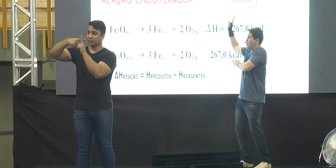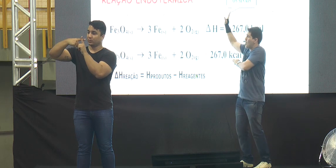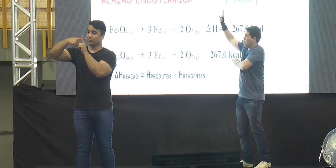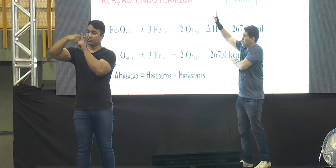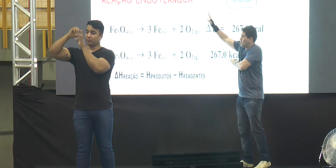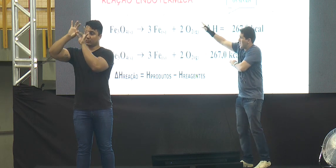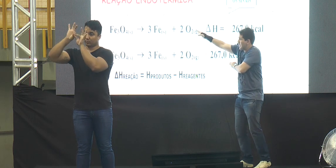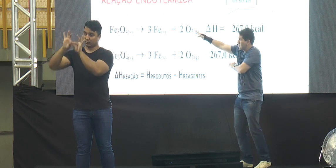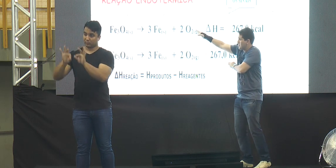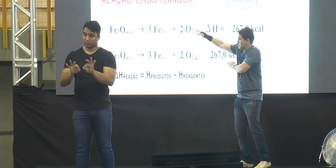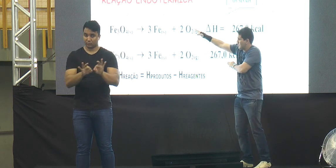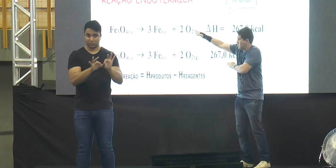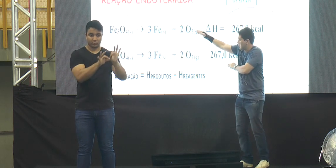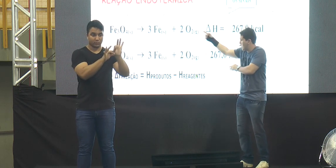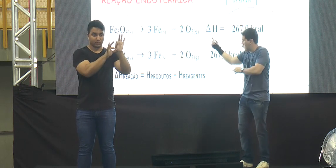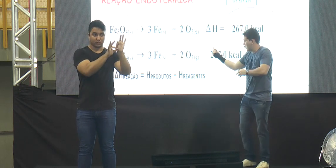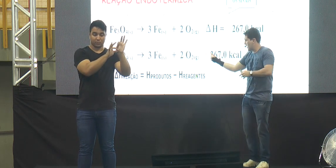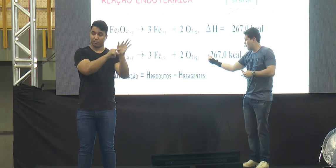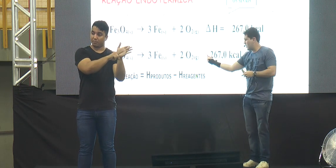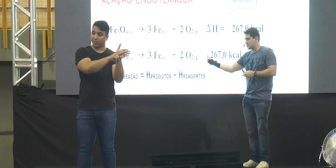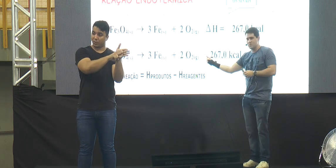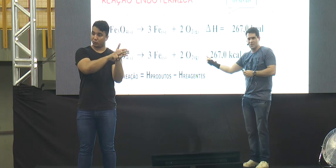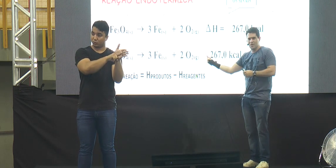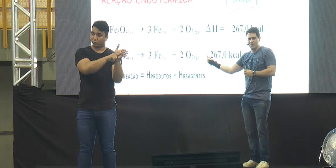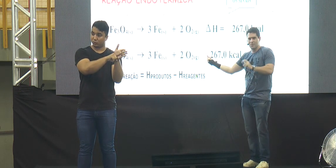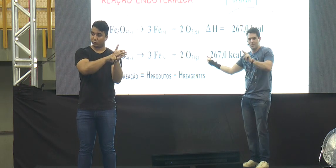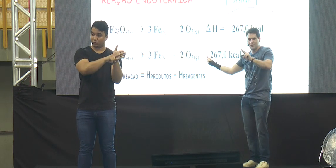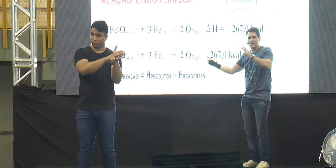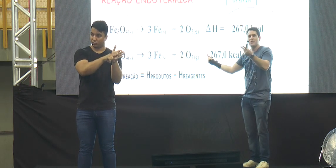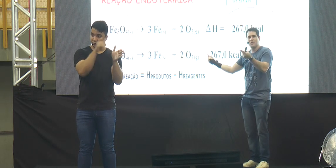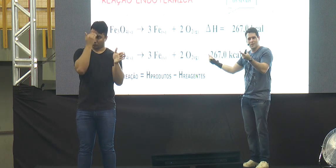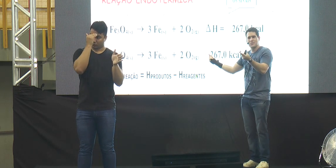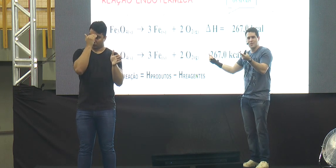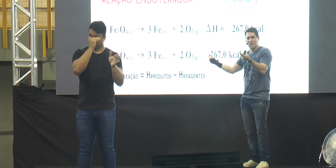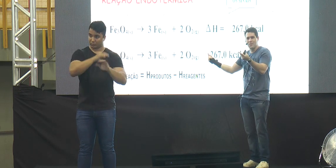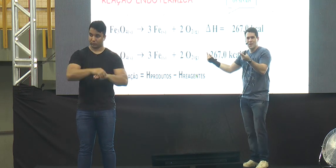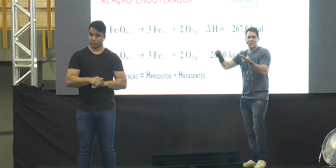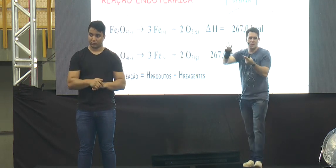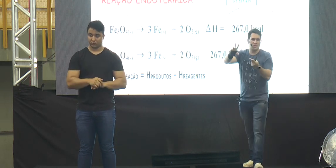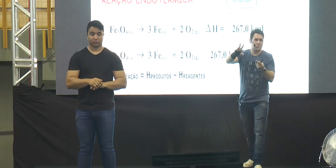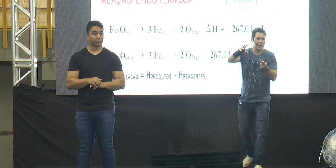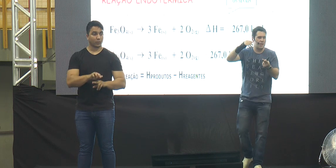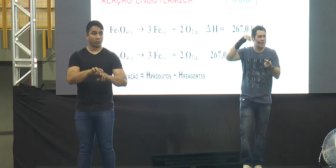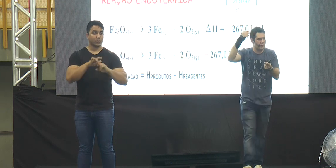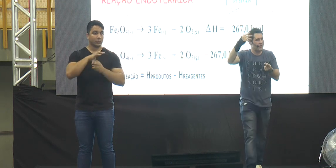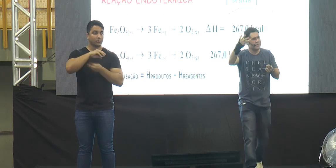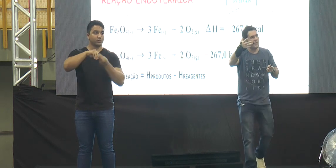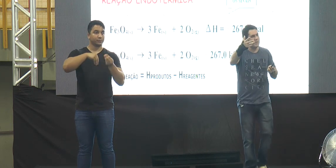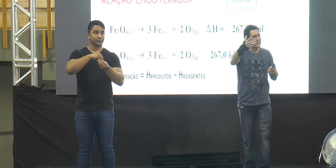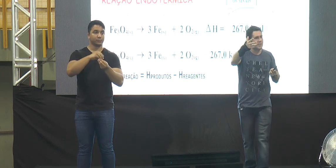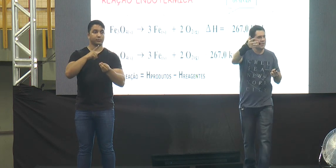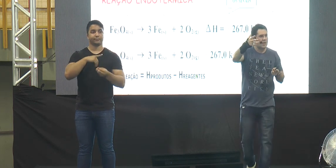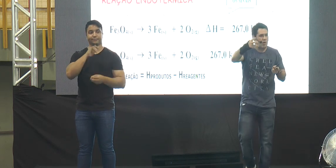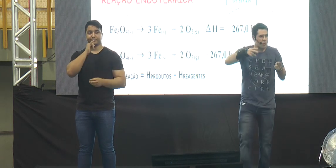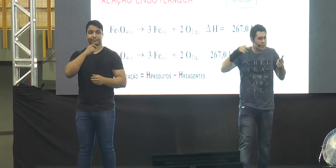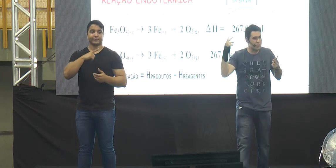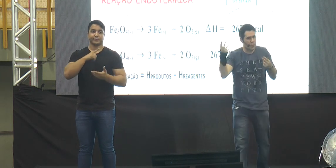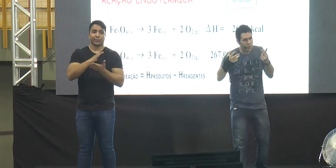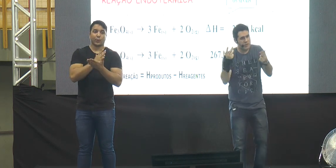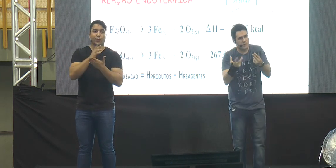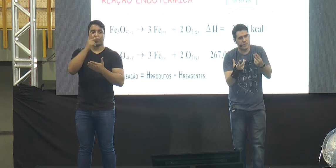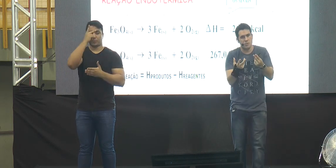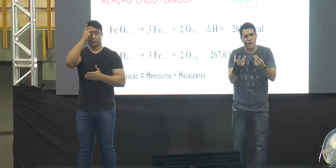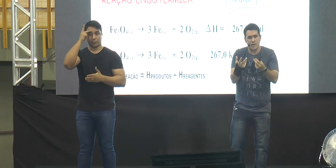passa para o outro lado do sinal de igual, o que é que eu faço com o sinal? Inverto o sinal. E isso, galera, infelizmente,